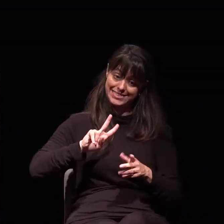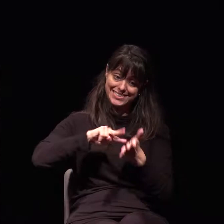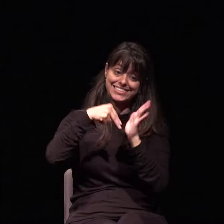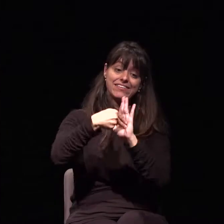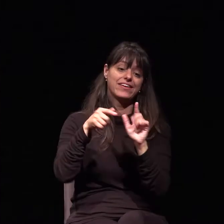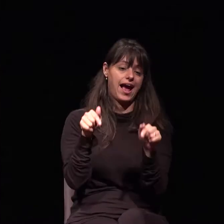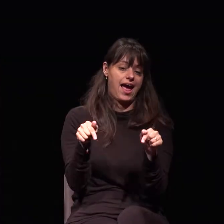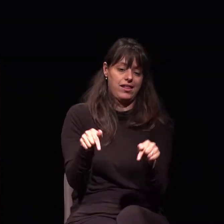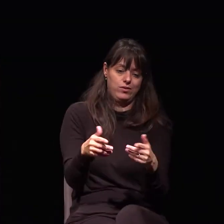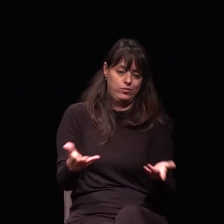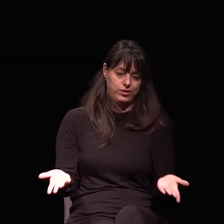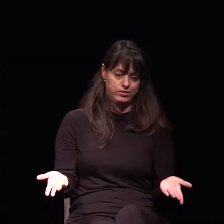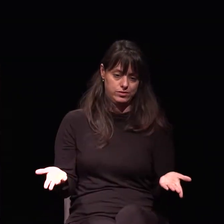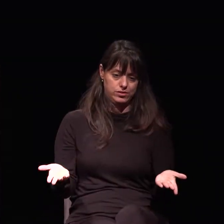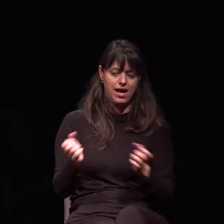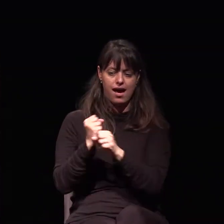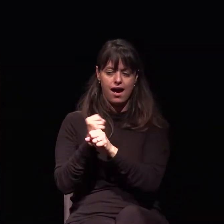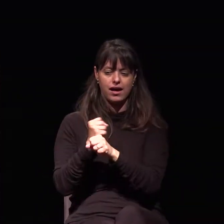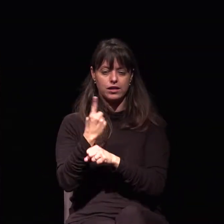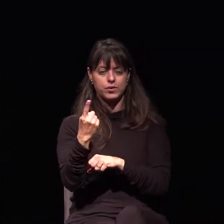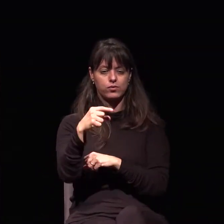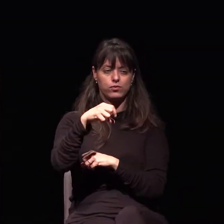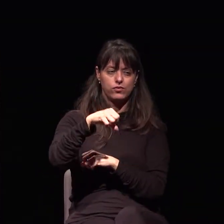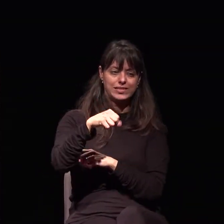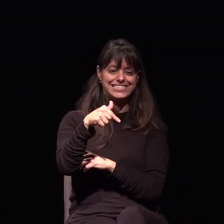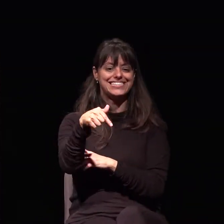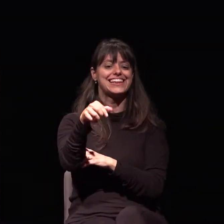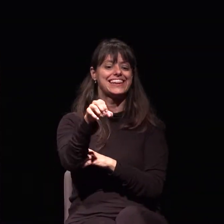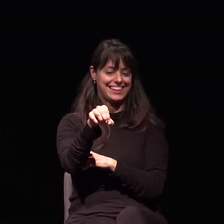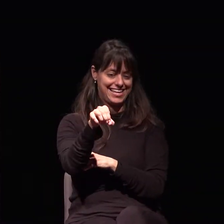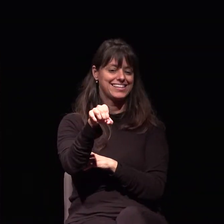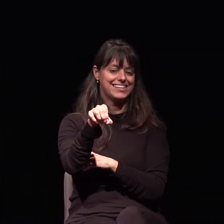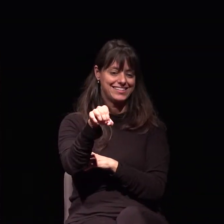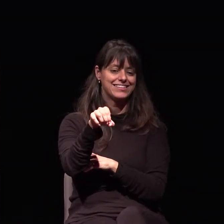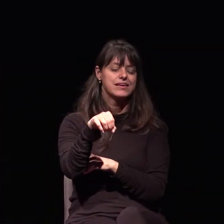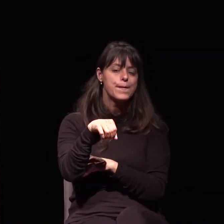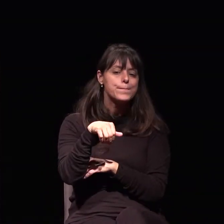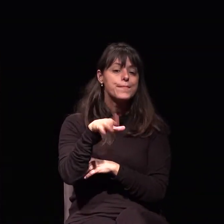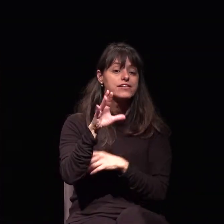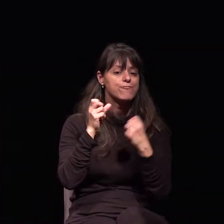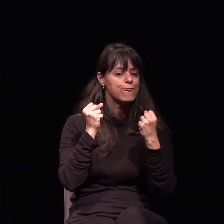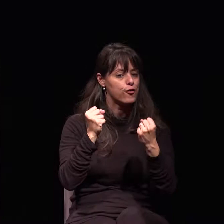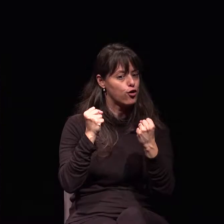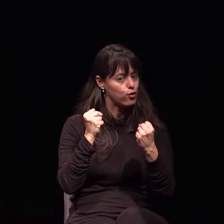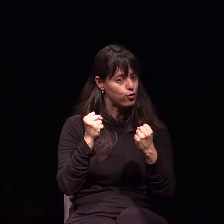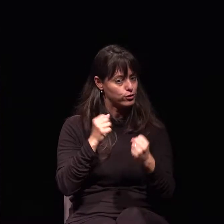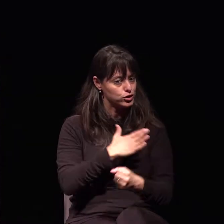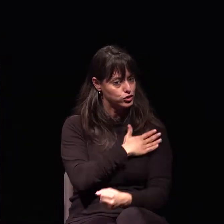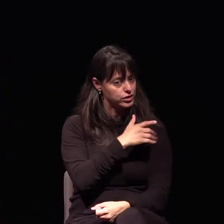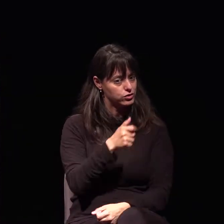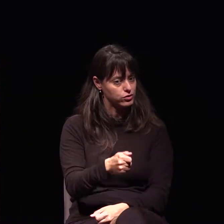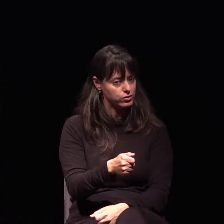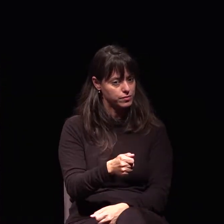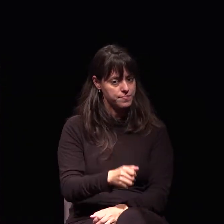mais, digamos assim, mais fortes da repressão, da ditadura, a mulher é honesta no Código